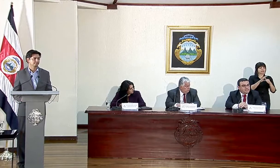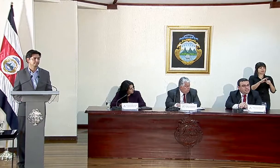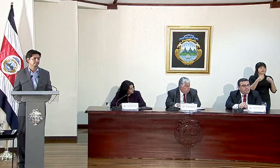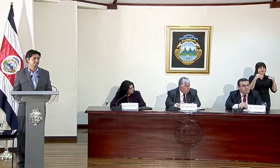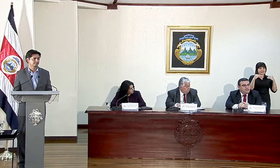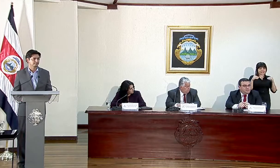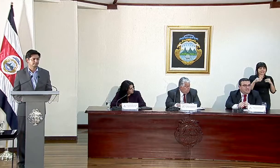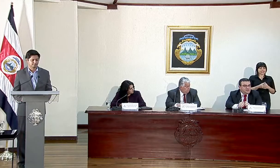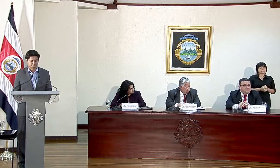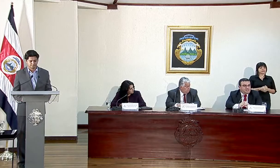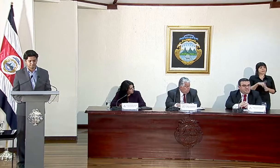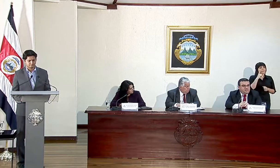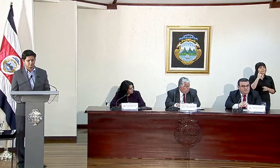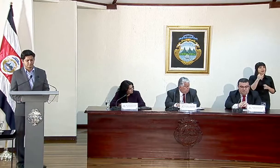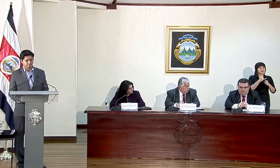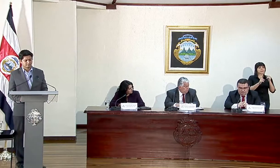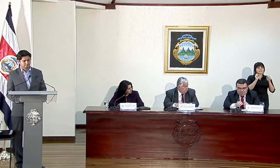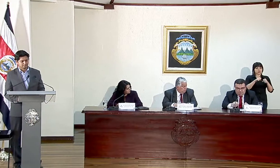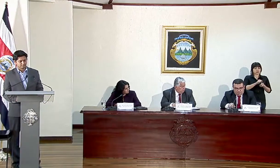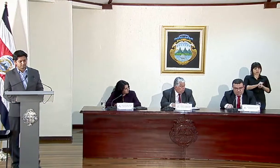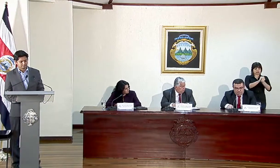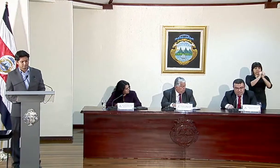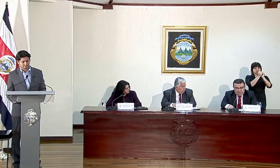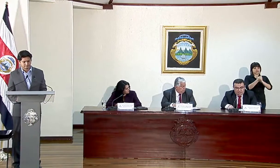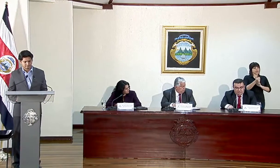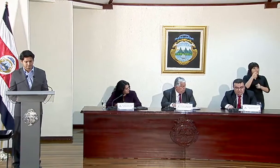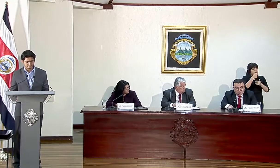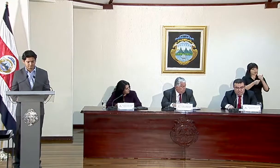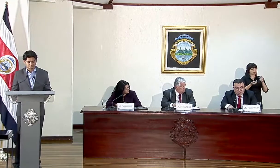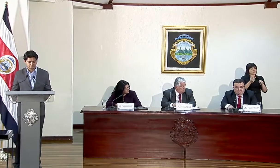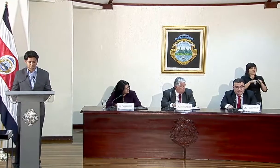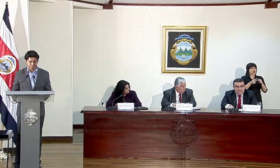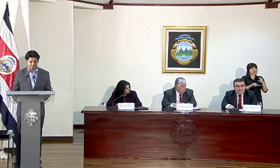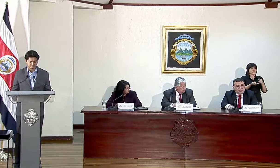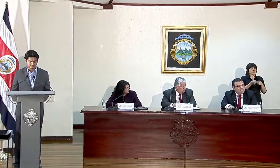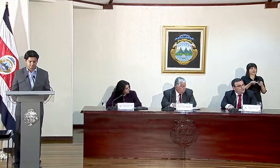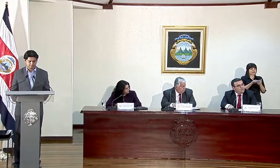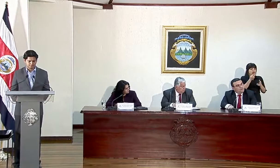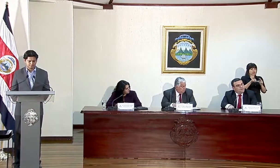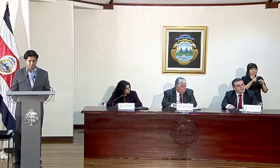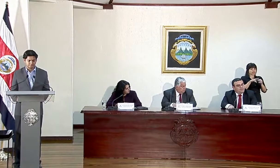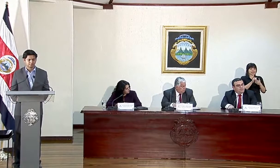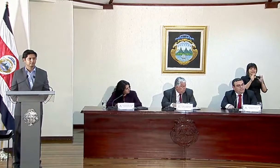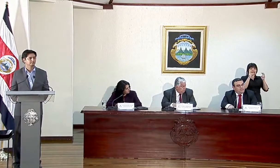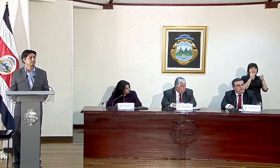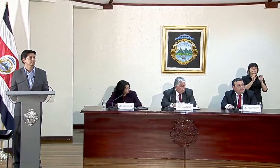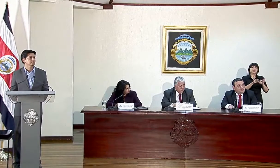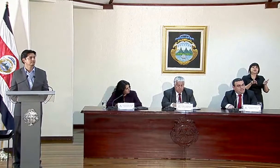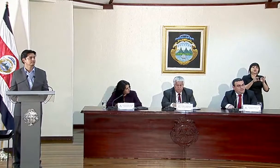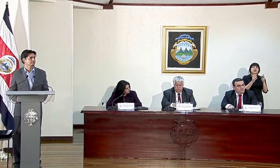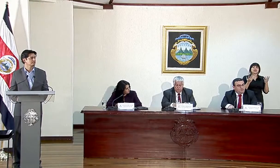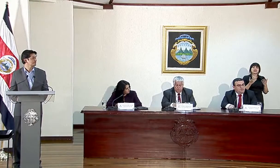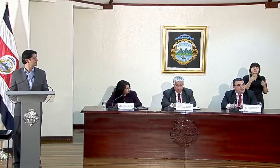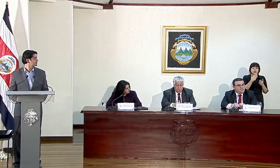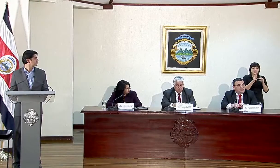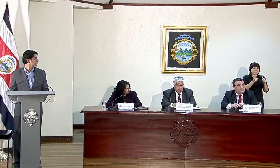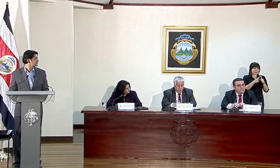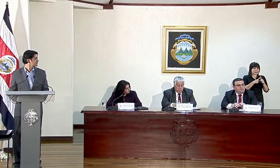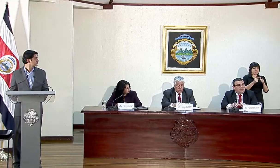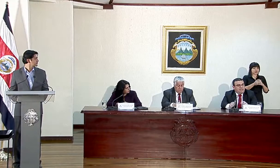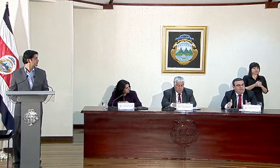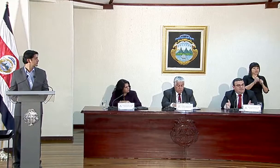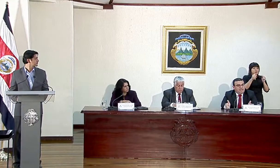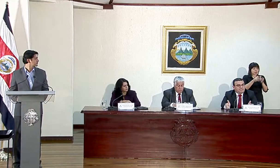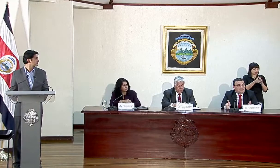ventas para finalmente transformarlo en impuesto a valor agregado. En este caso, lo más importante es que, en primera instancia